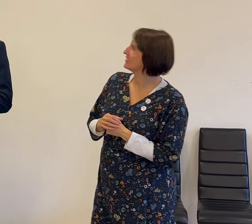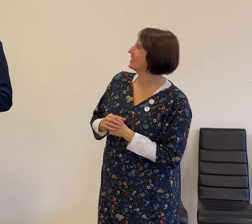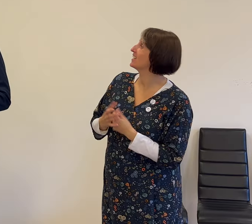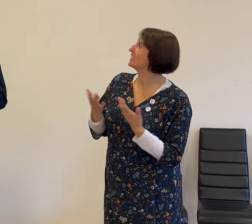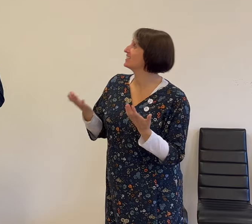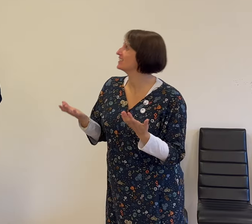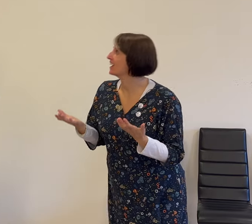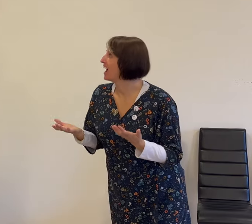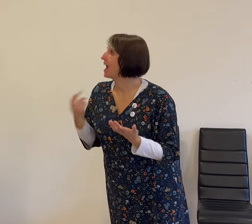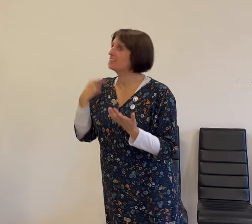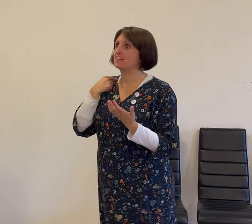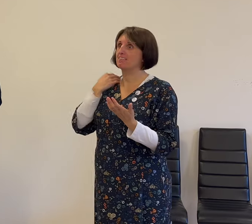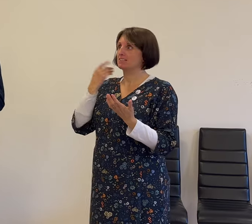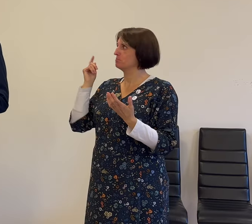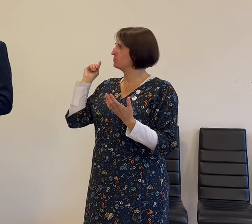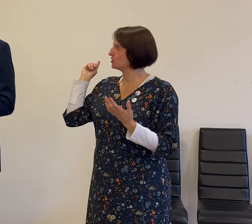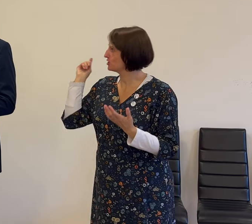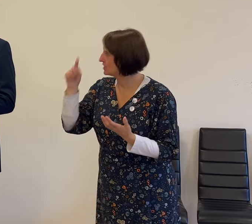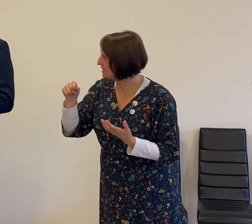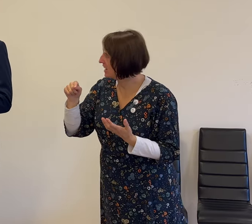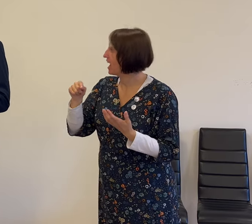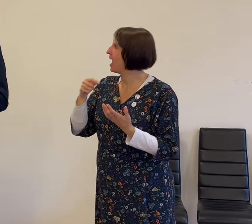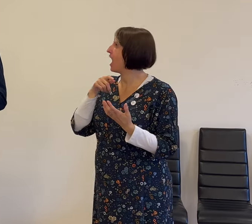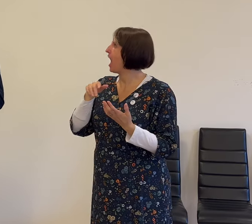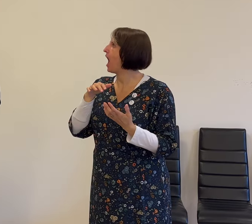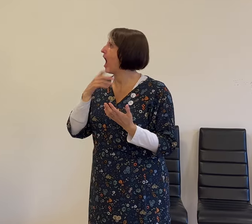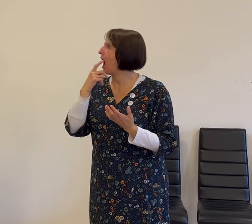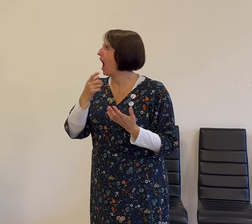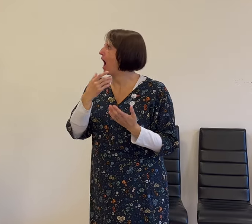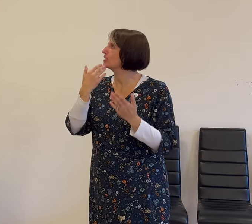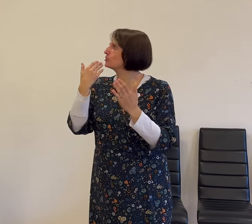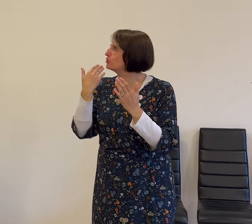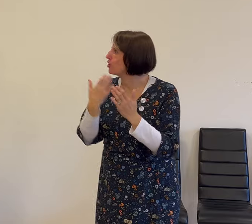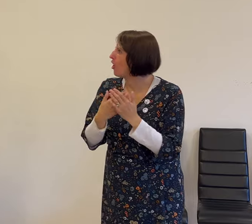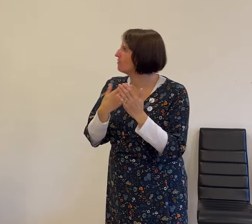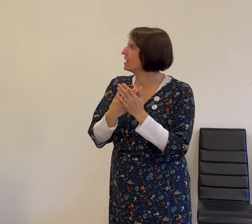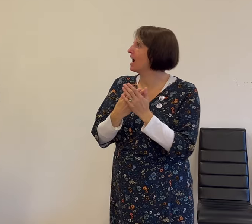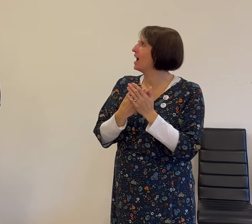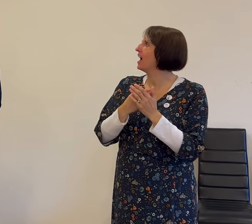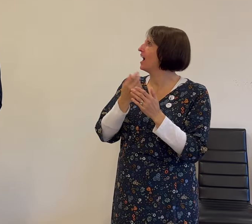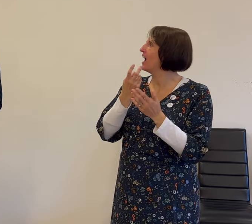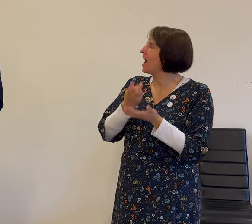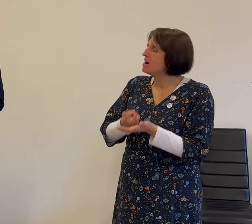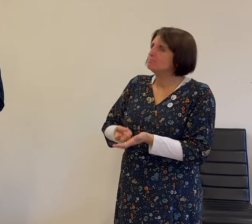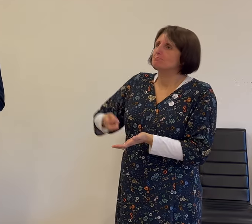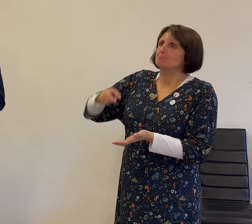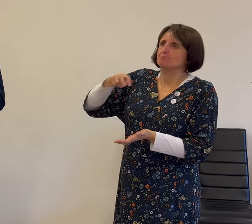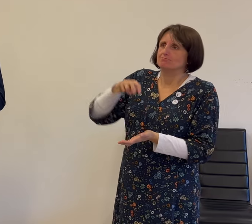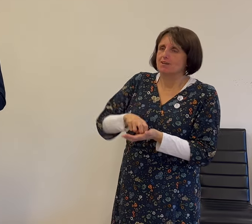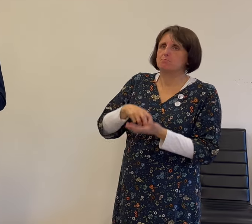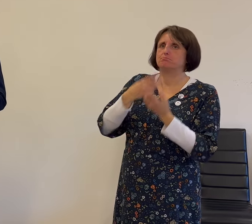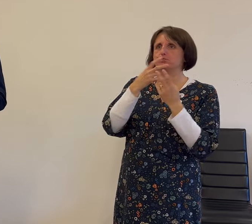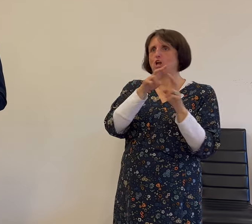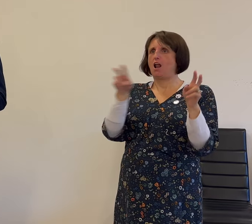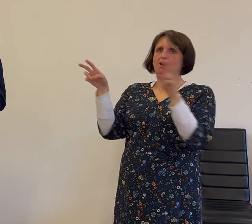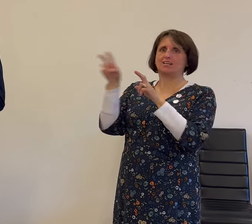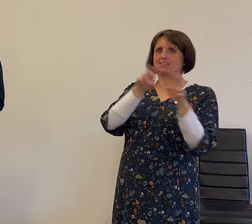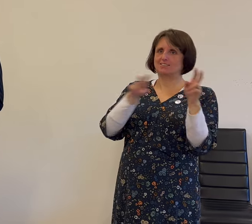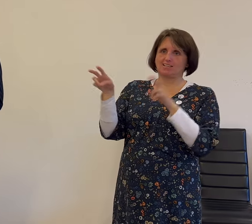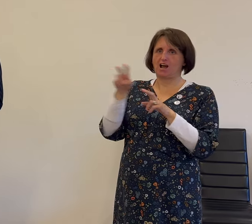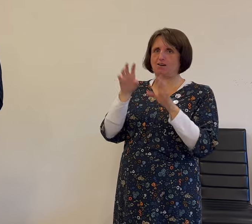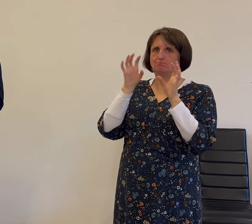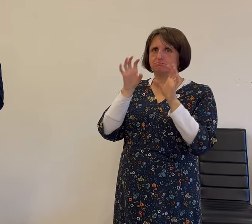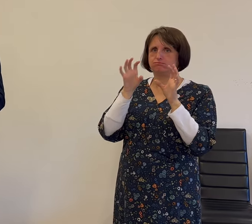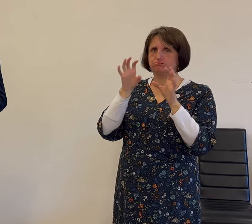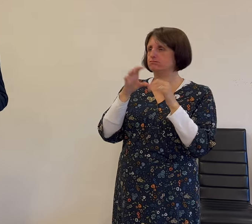Takže David přijde a všimněte si, probíhá zrovna nástup a přehlídka. Každý